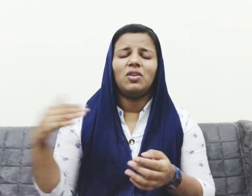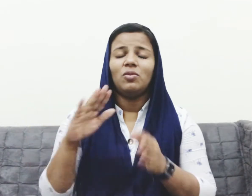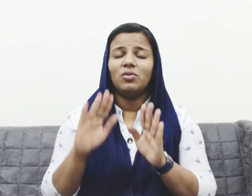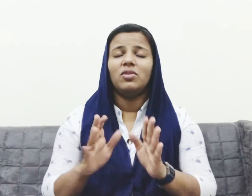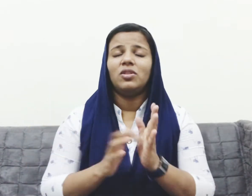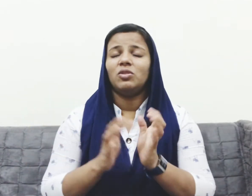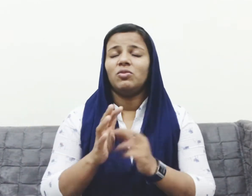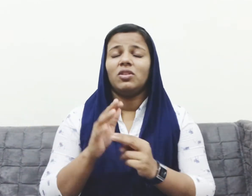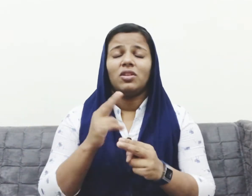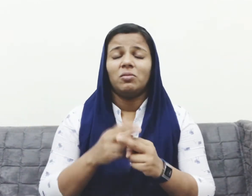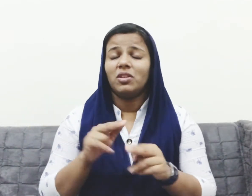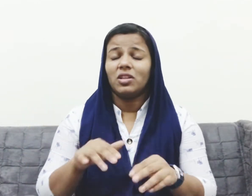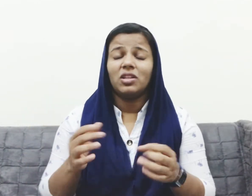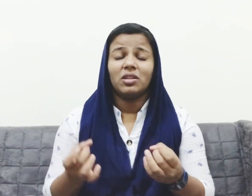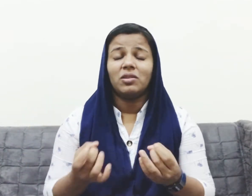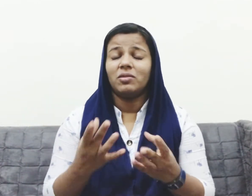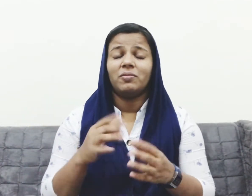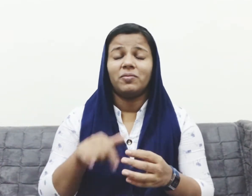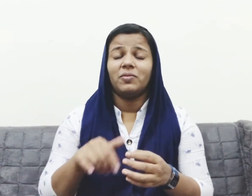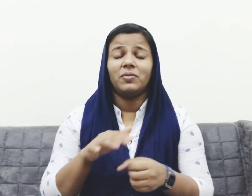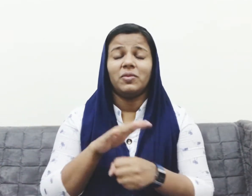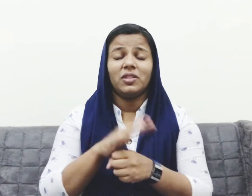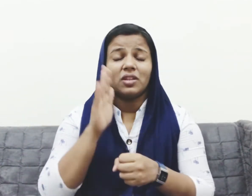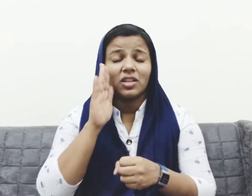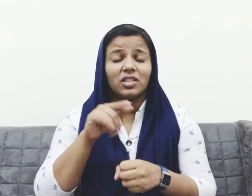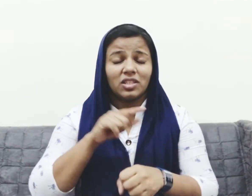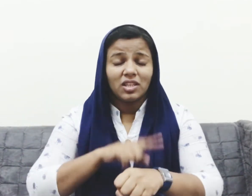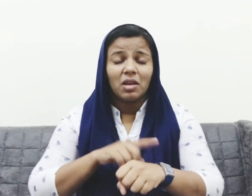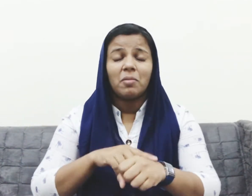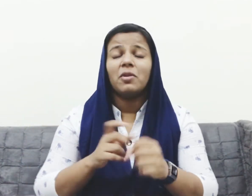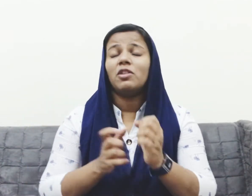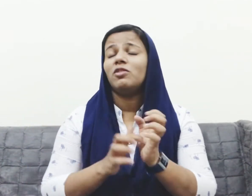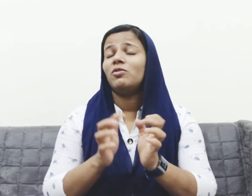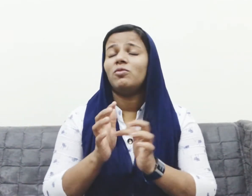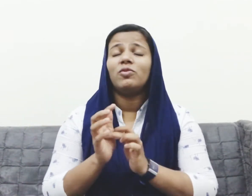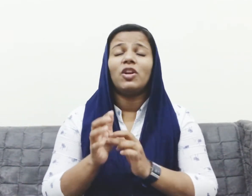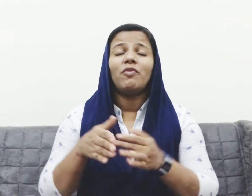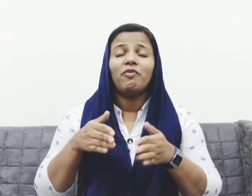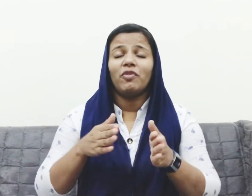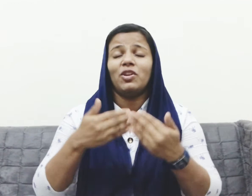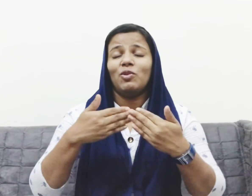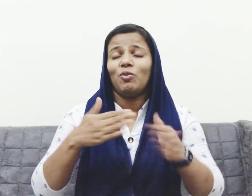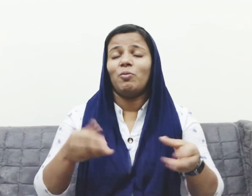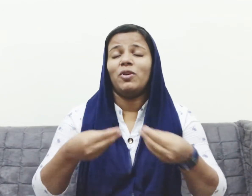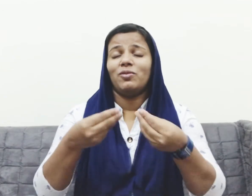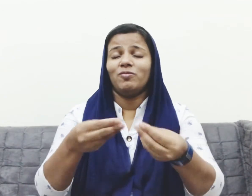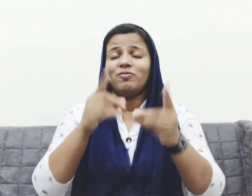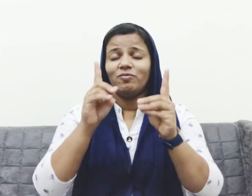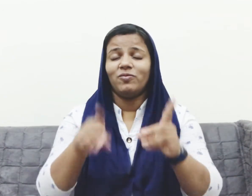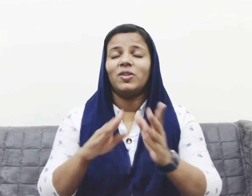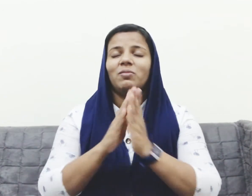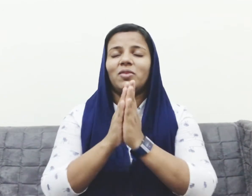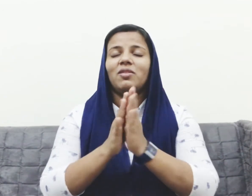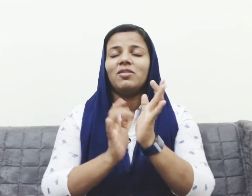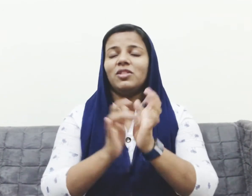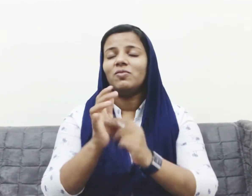വേണ്ടി പ്രാർത്ഥിക്കുന്നു. ഇന്നവർ ഈ ശബ്ദം കേൾക്കുമ്പോൾ തന്നെ യേശു ക്രിസ്തുവിൻ്റെ നാമത്തിൽ പിതാവേ അങ്ങ് അവർക്ക് വഴി തുറന്ന് കൊടുക്കുന്നതിനായി സ്തോത്രം.